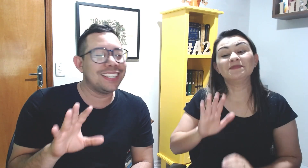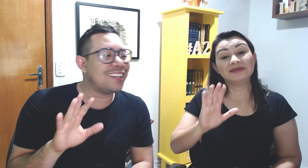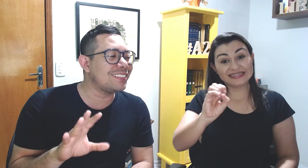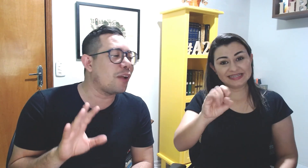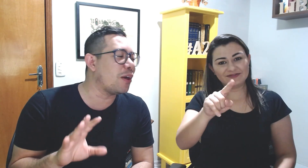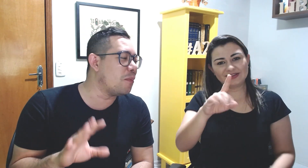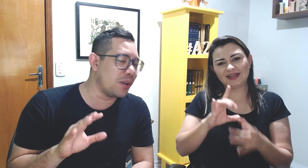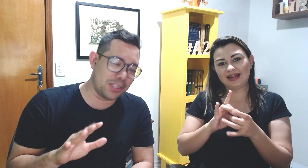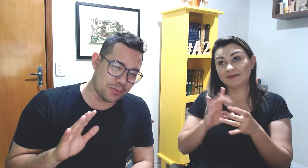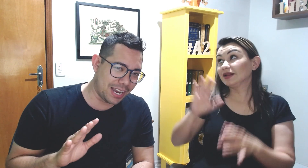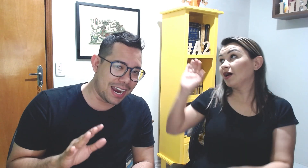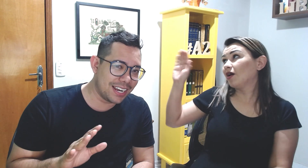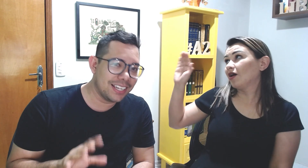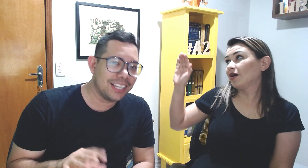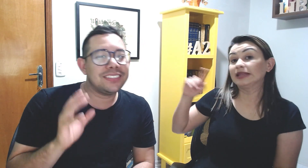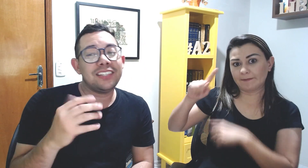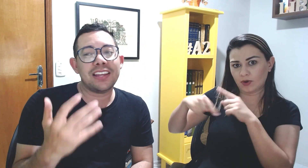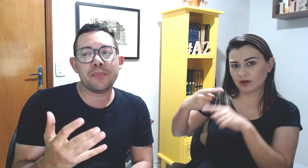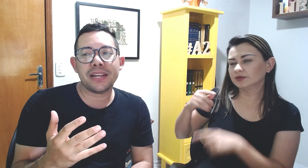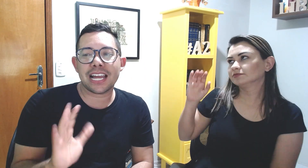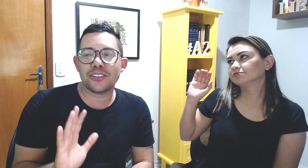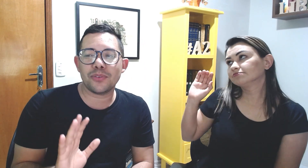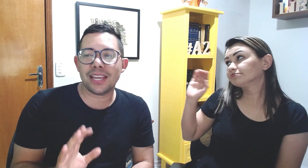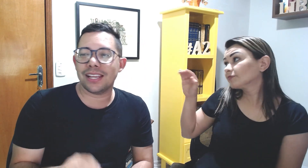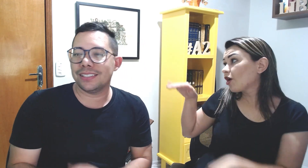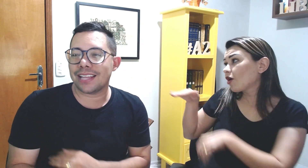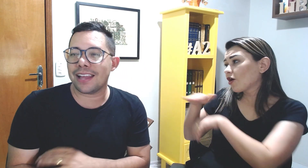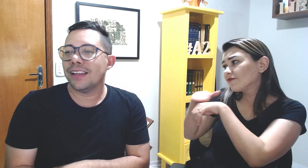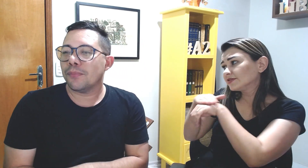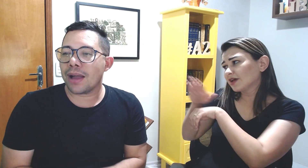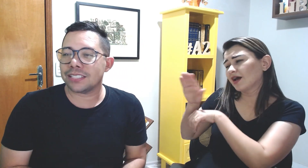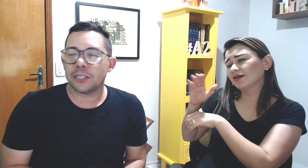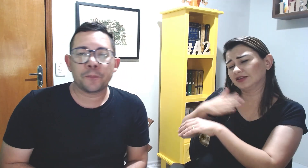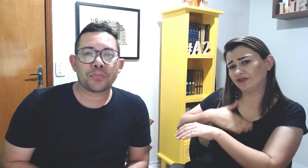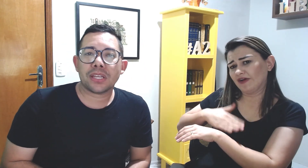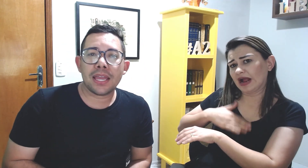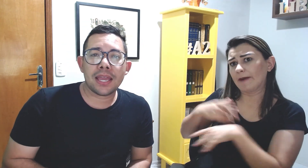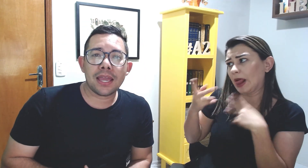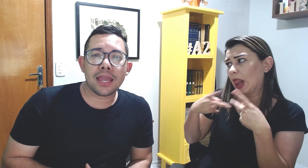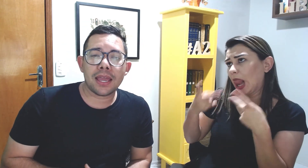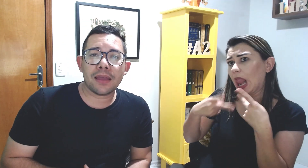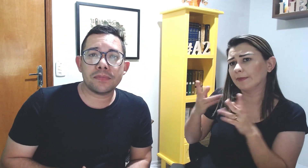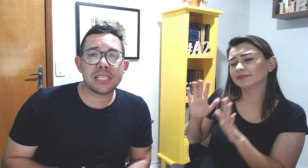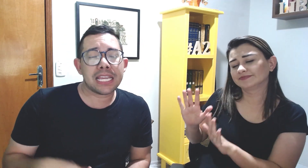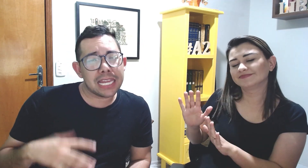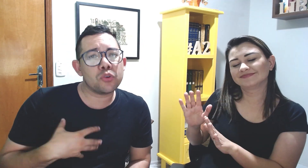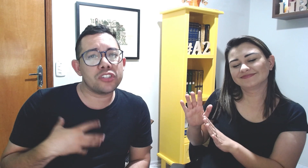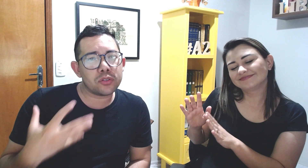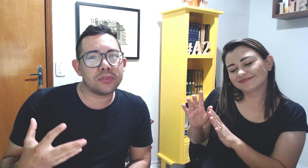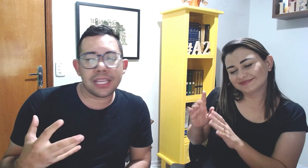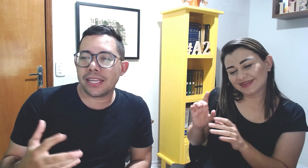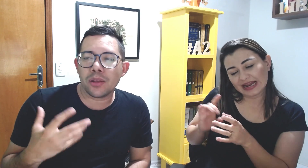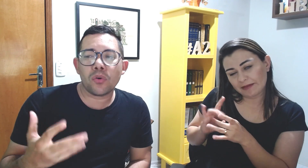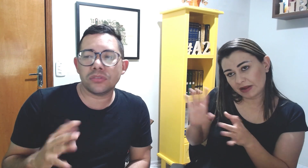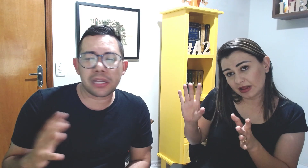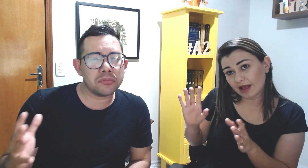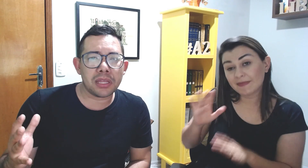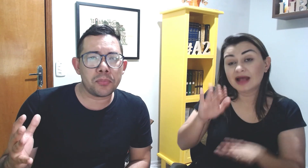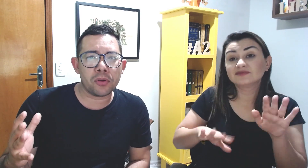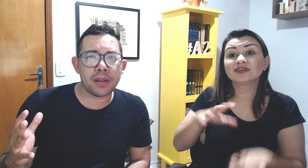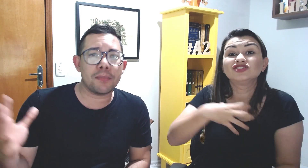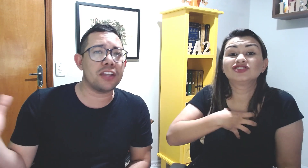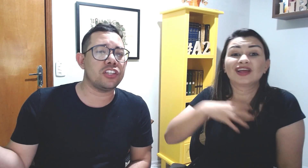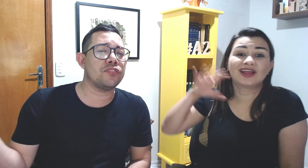pastor, você consegue falar um pouquinho devagar? Se você tiver liberdade com ele, tá? Mas, se aquele é o jeito dele e não consegue,